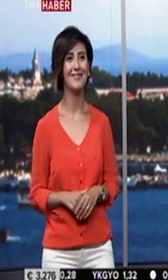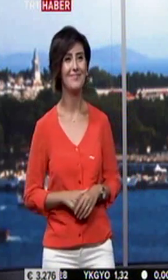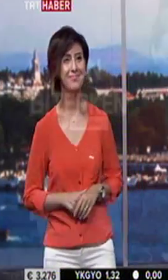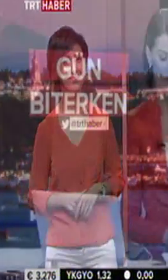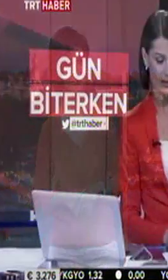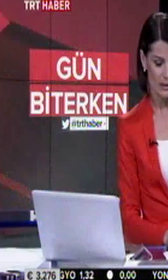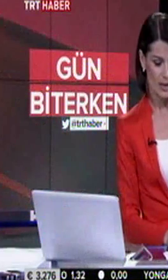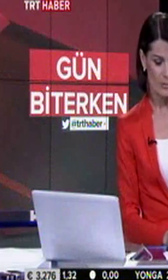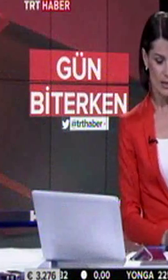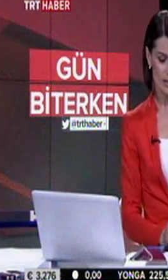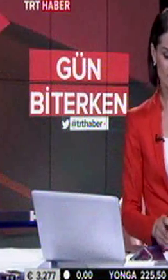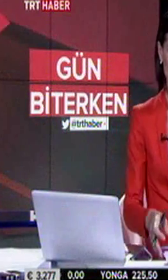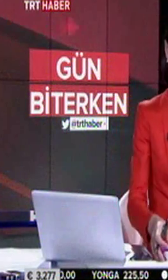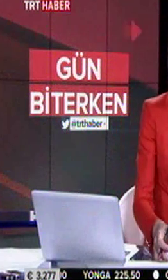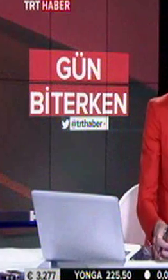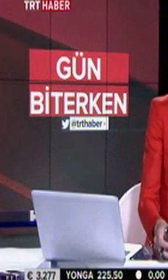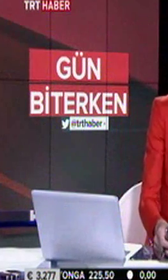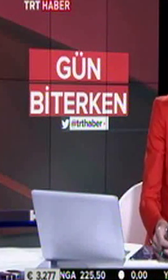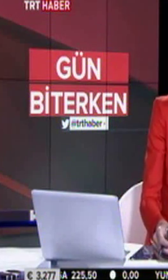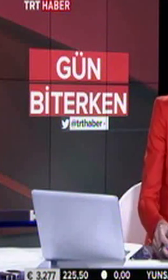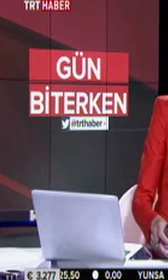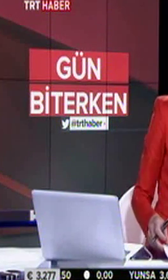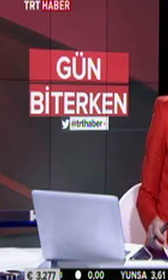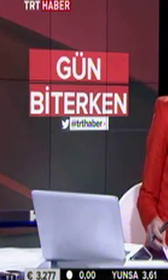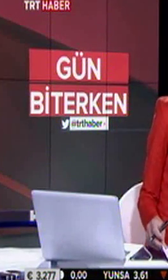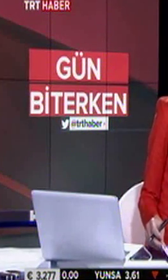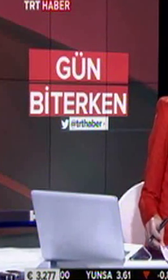Ve sevgili seyirciler, birazdan kabineye ilişkin biliyorsunuz.